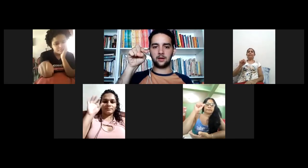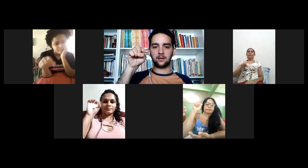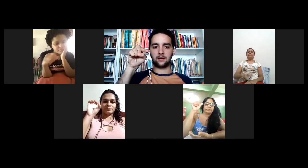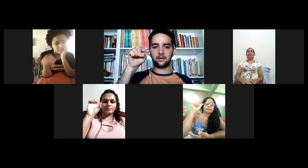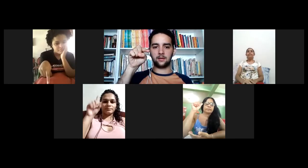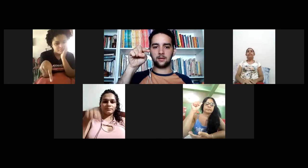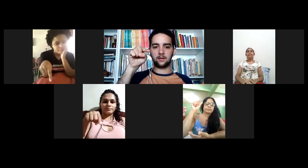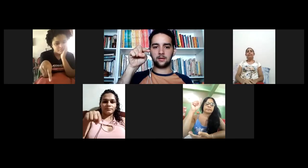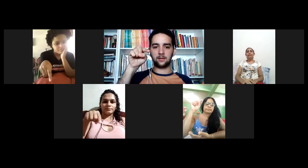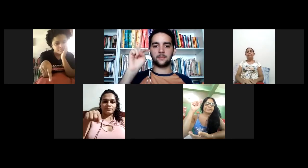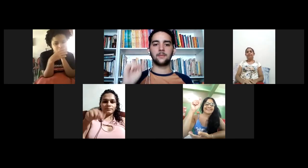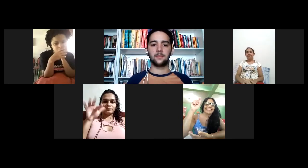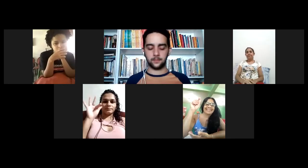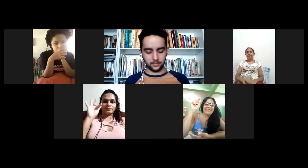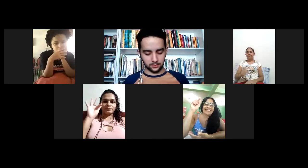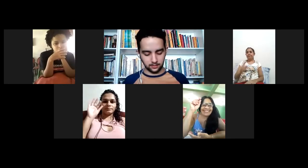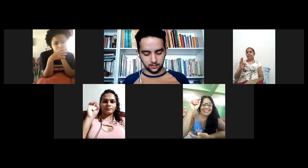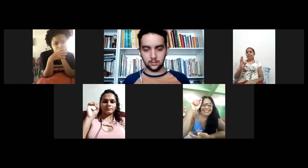Fé.